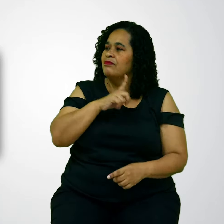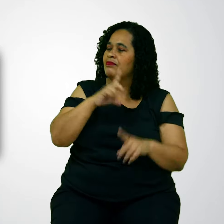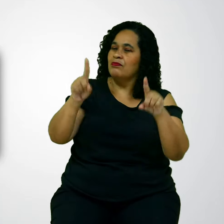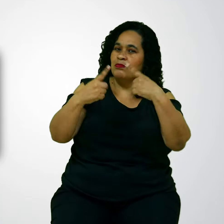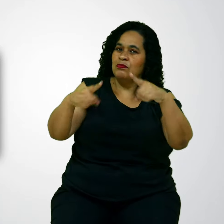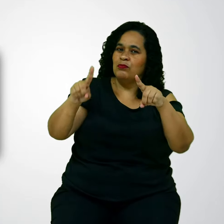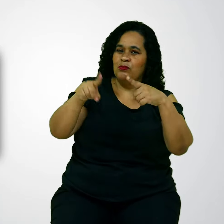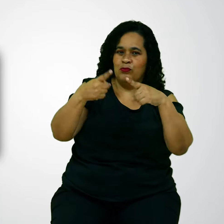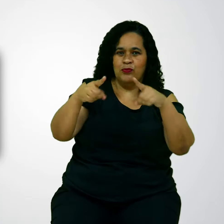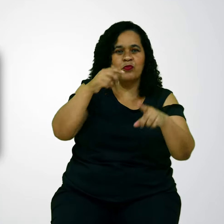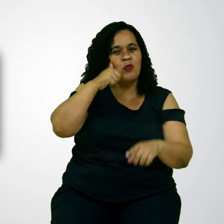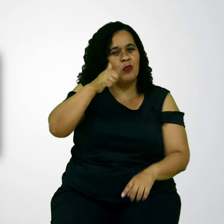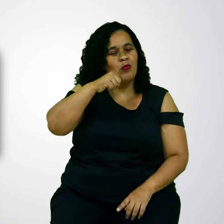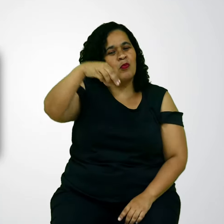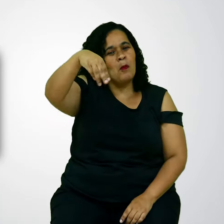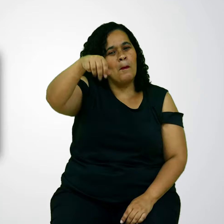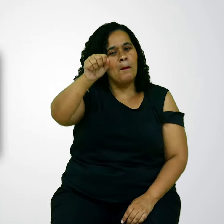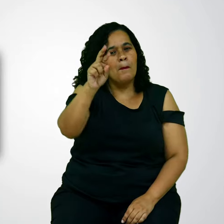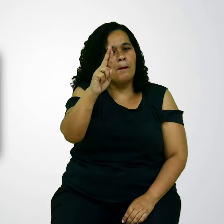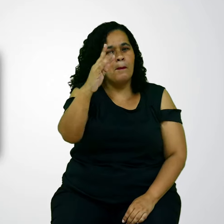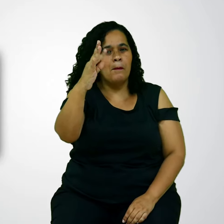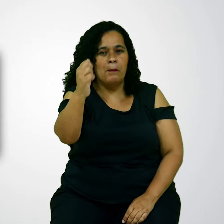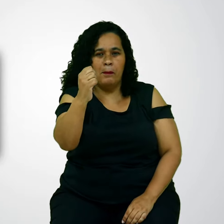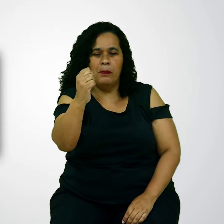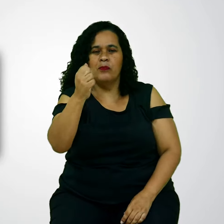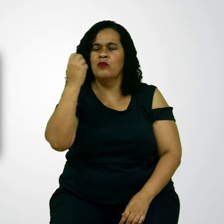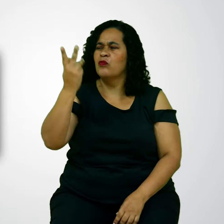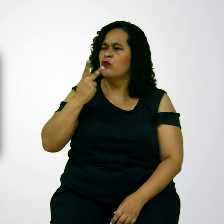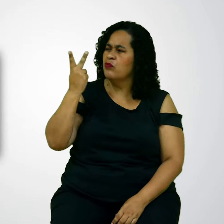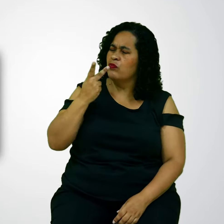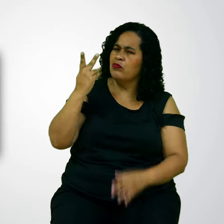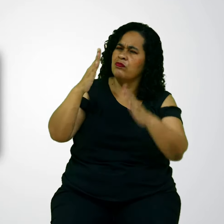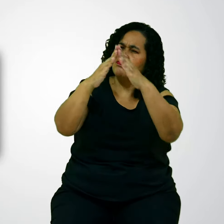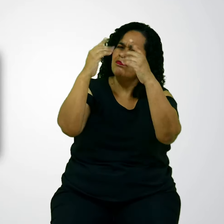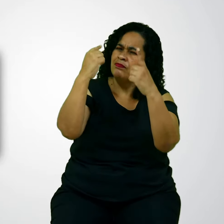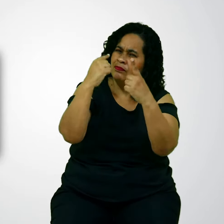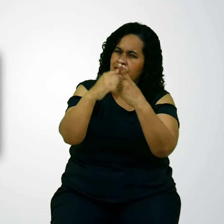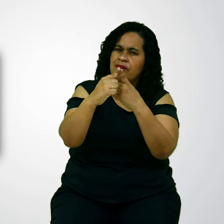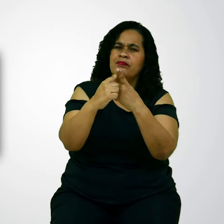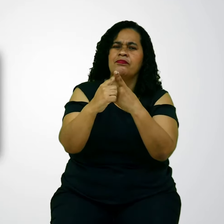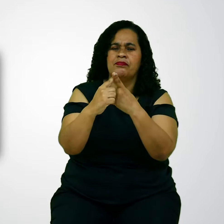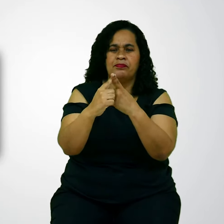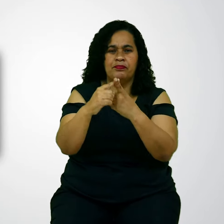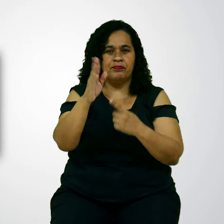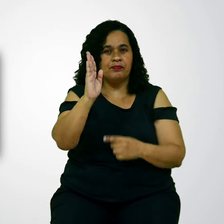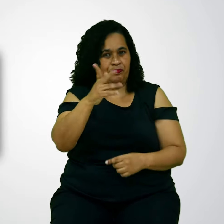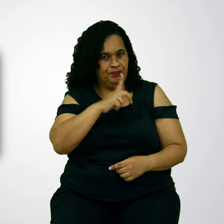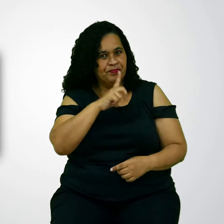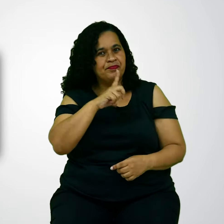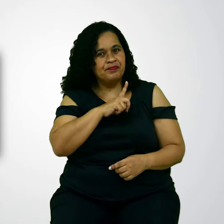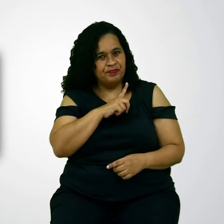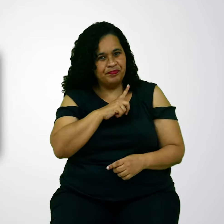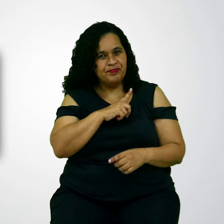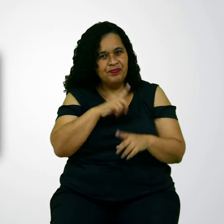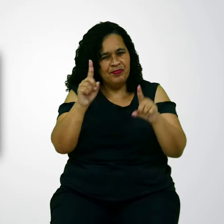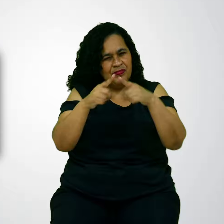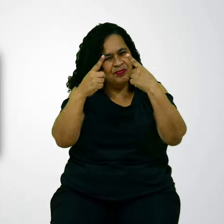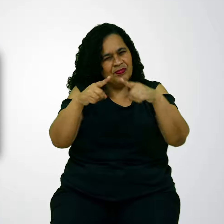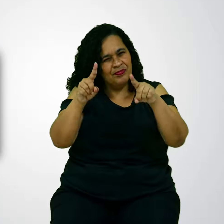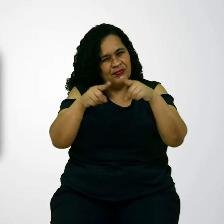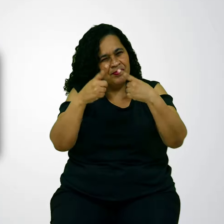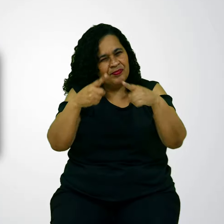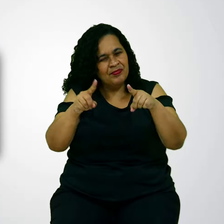que fala como essa igreja ela foi conquistada. É uma música que está no nosso hinário. Então você, meu irmão, que